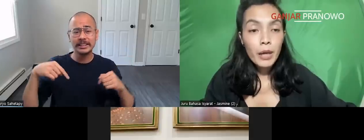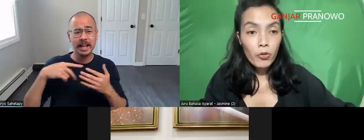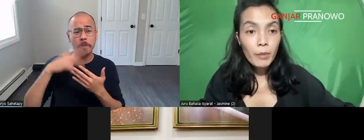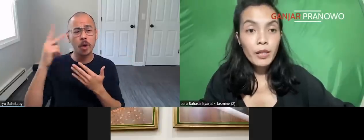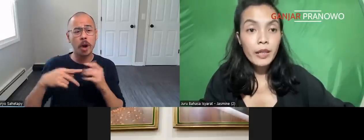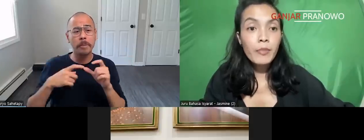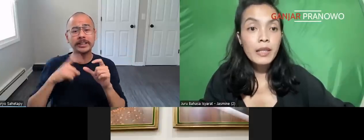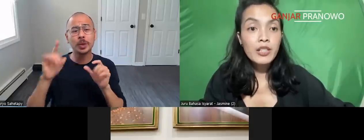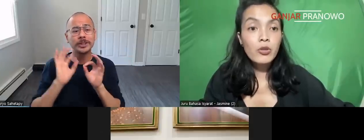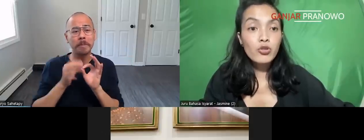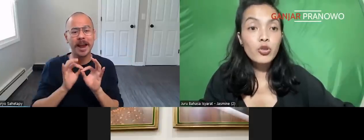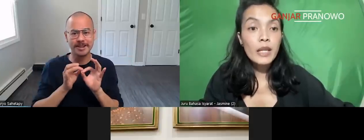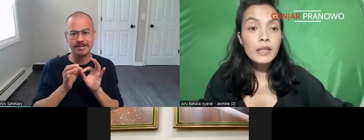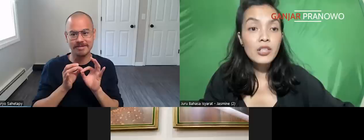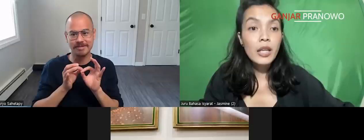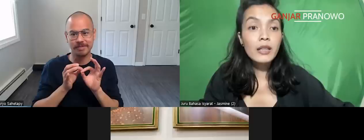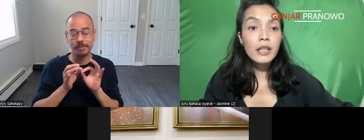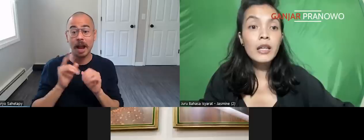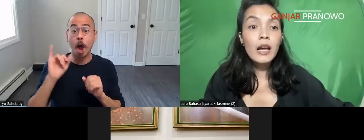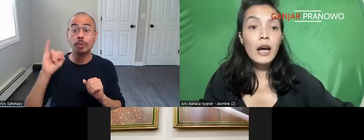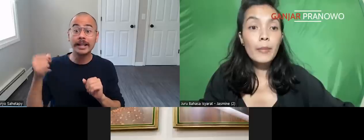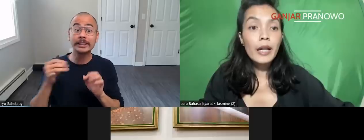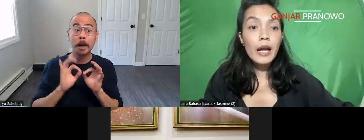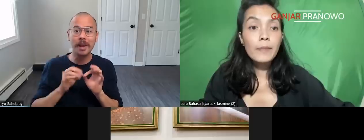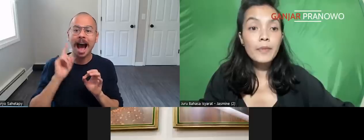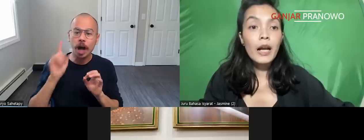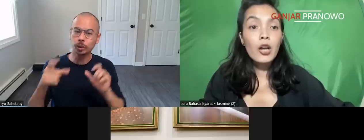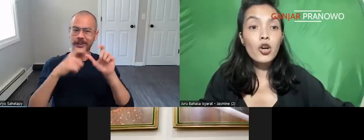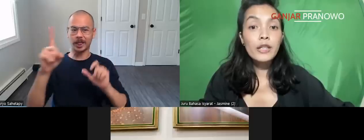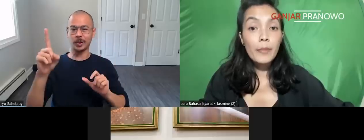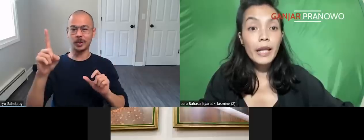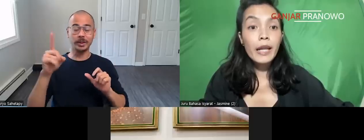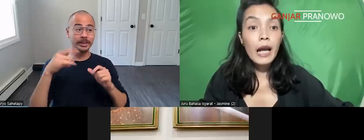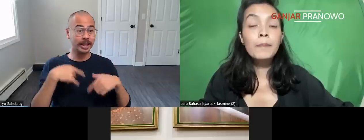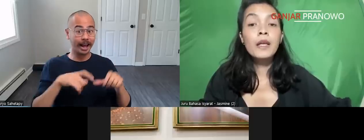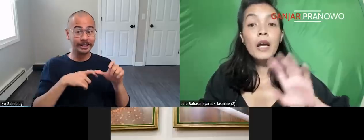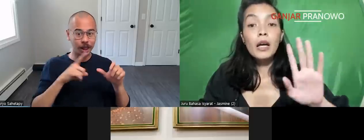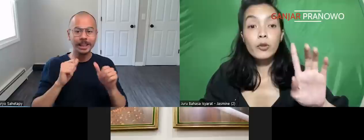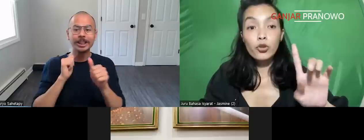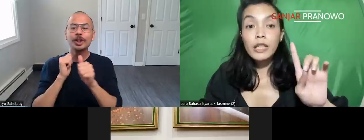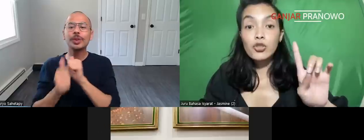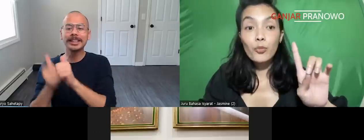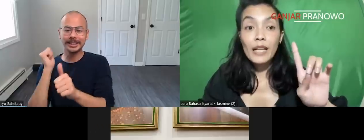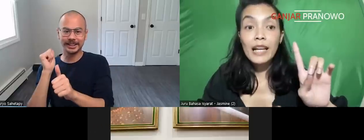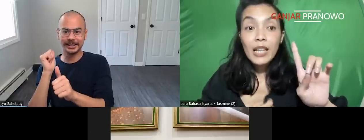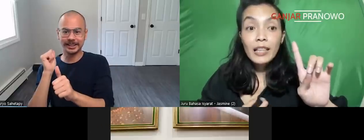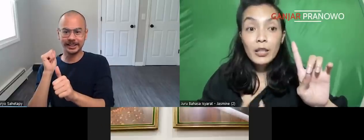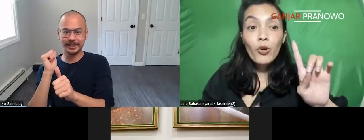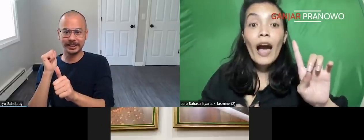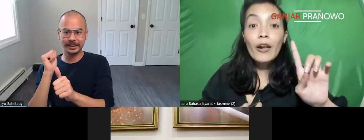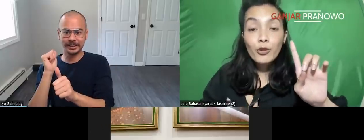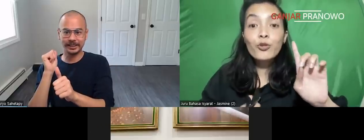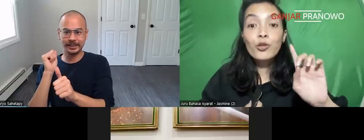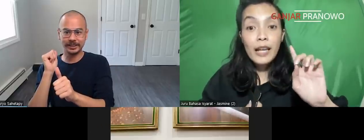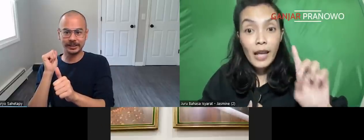mereka melakukan penelitian bahasa isyarat untuk juru bahasa isyarat di Amerika Nah kalau di Amerika untuk jadi juru bahasa isyarat